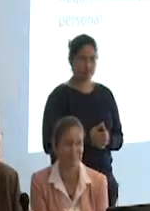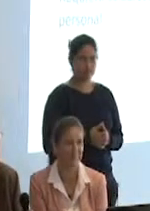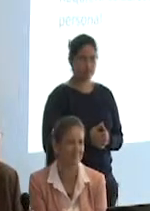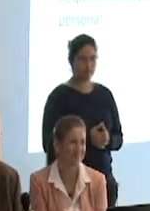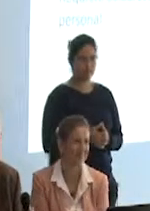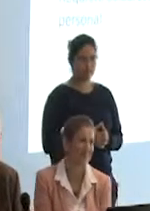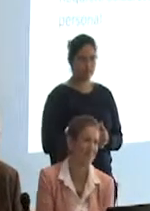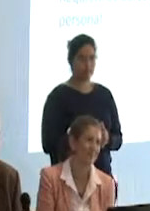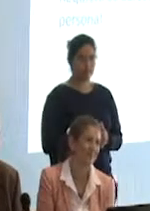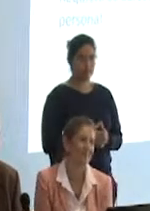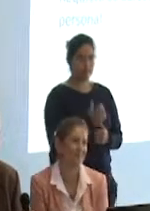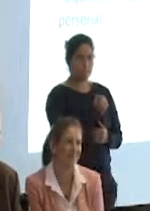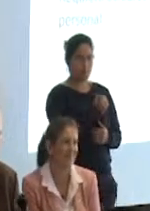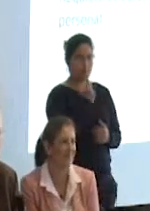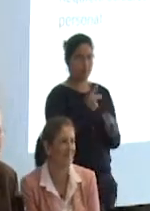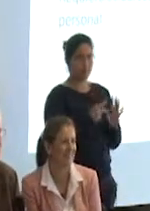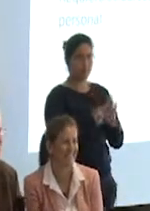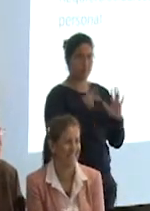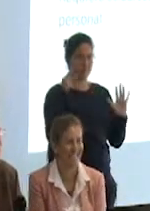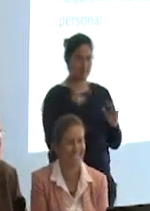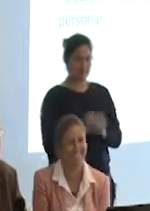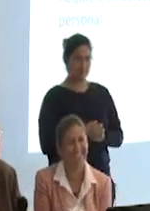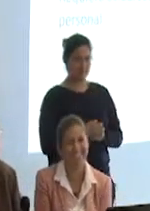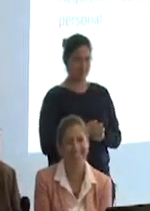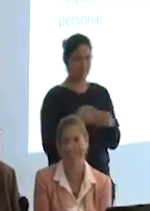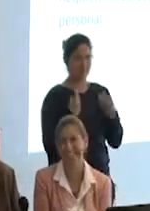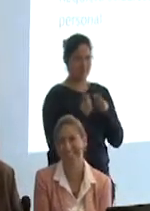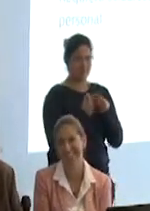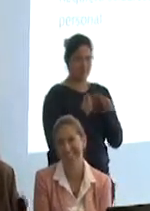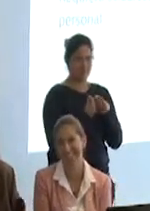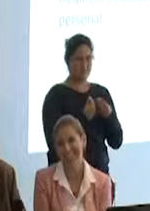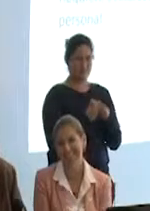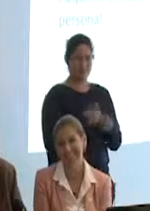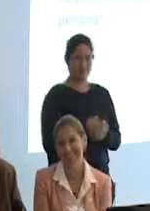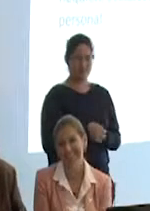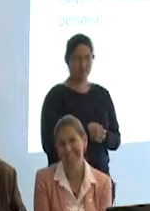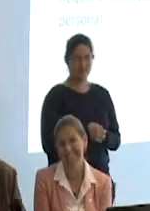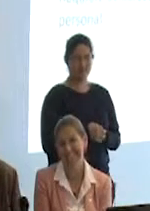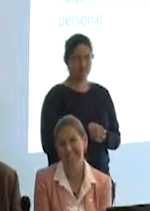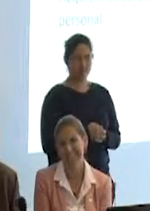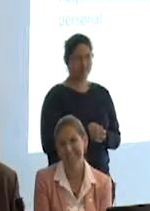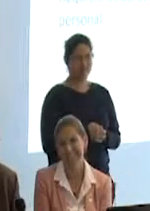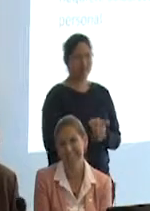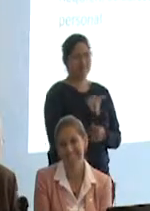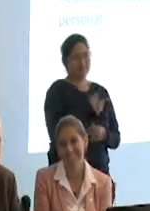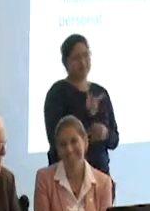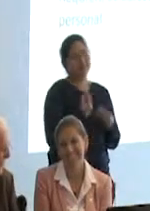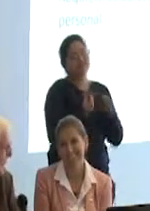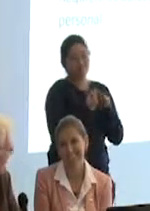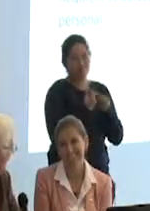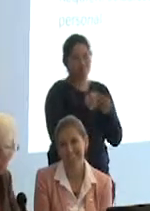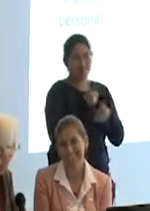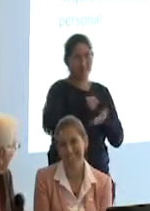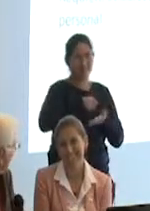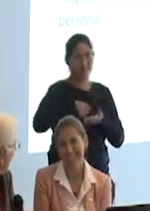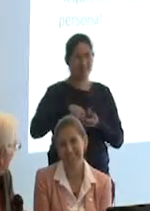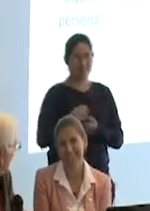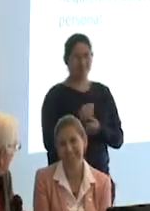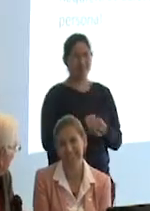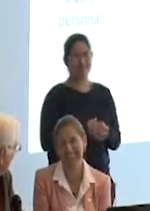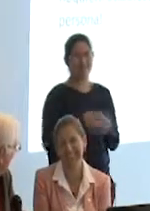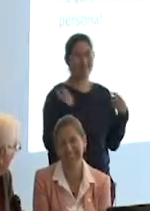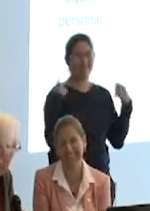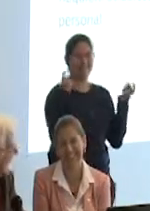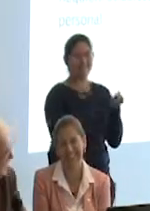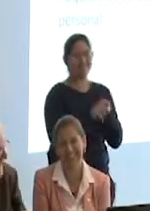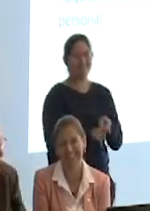Una pregunta técnica que formulan mis colegas. Mis colegas franceses que escribieron la pregunta